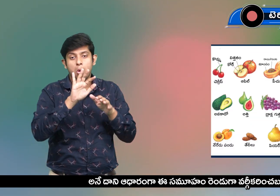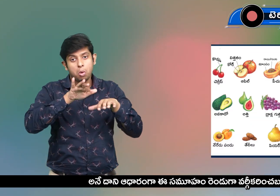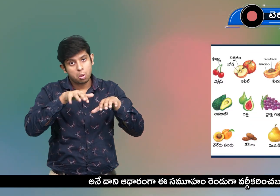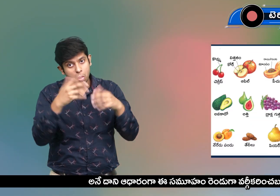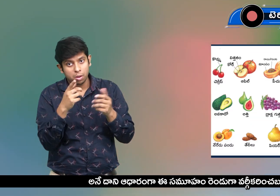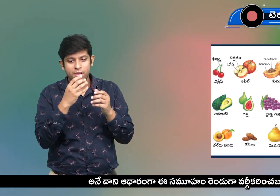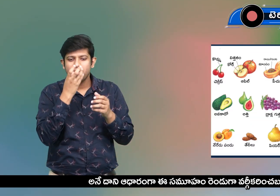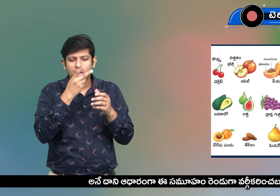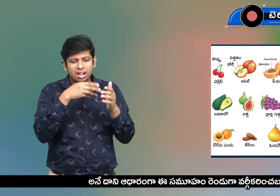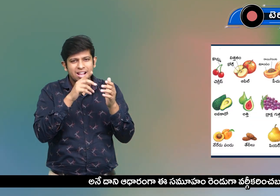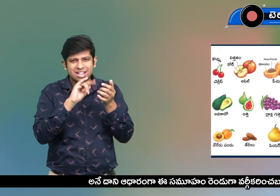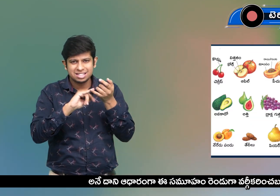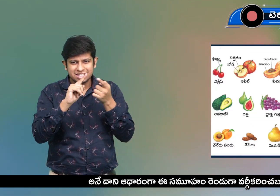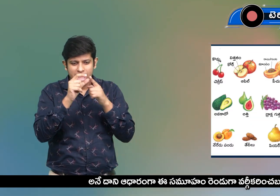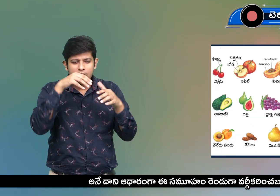మరింత రెండుగా వర్గీకరించబడింది: